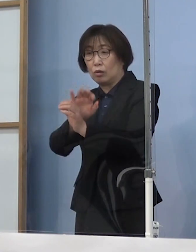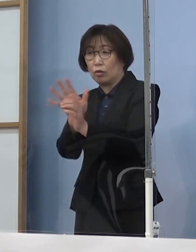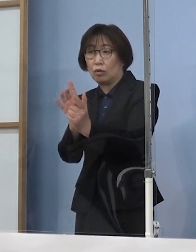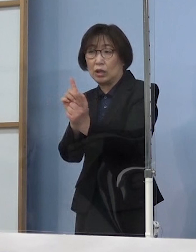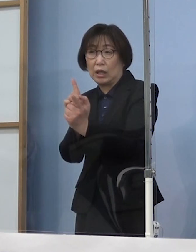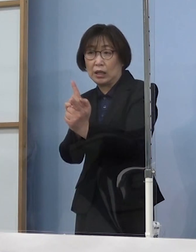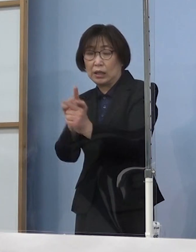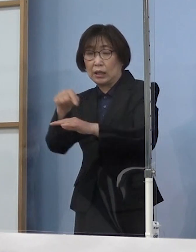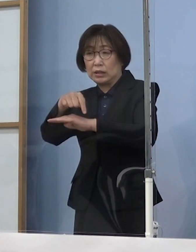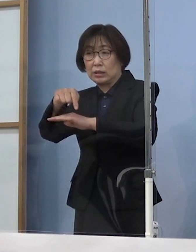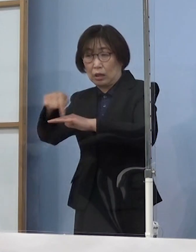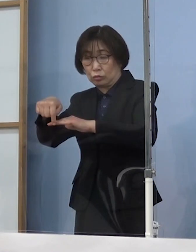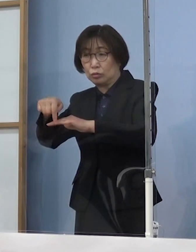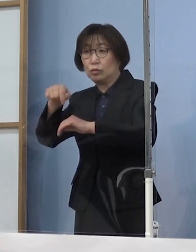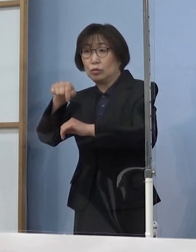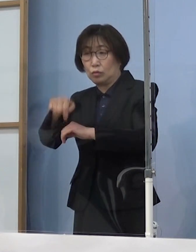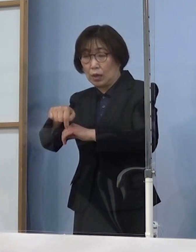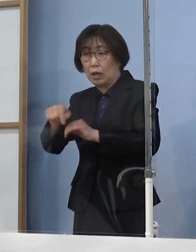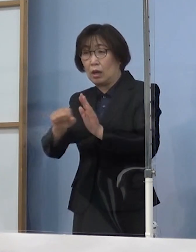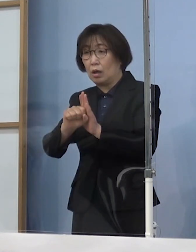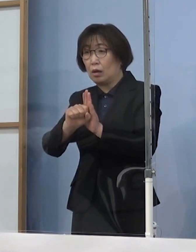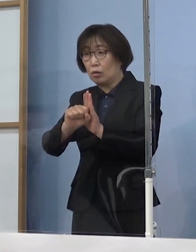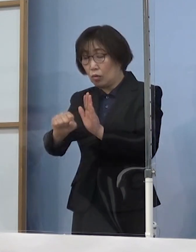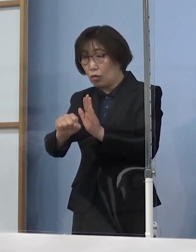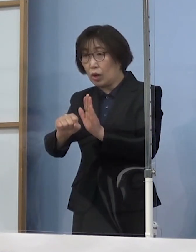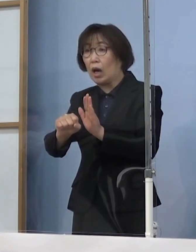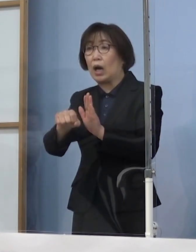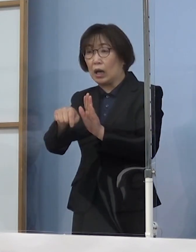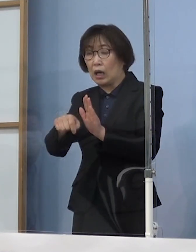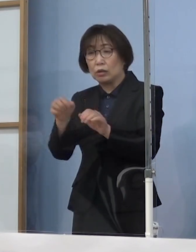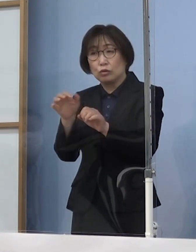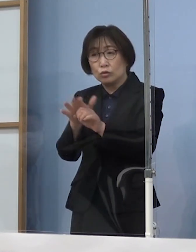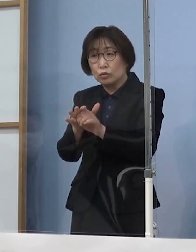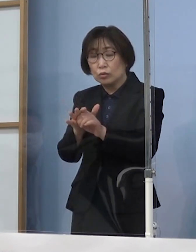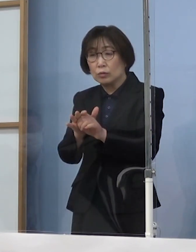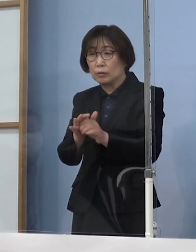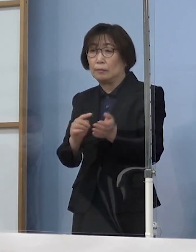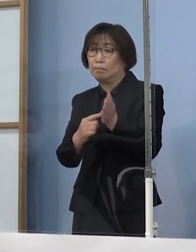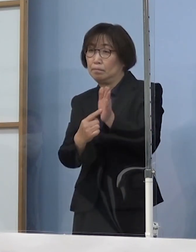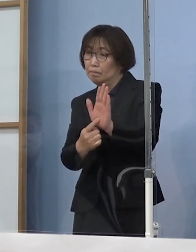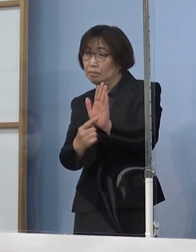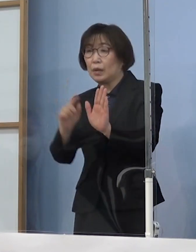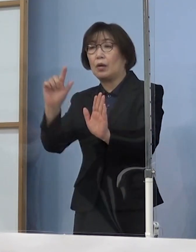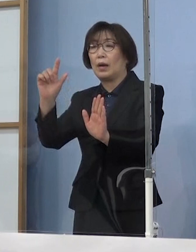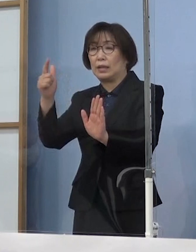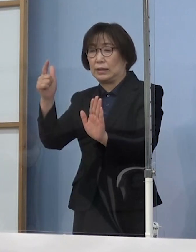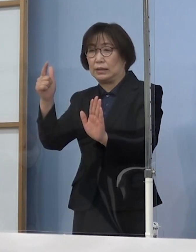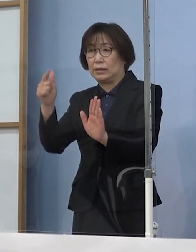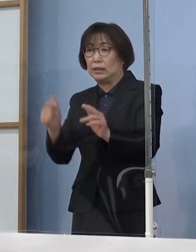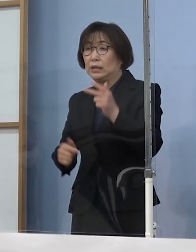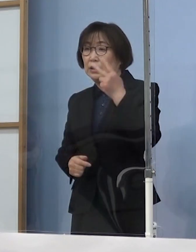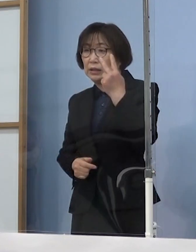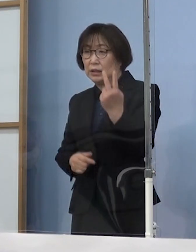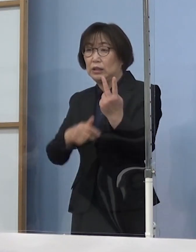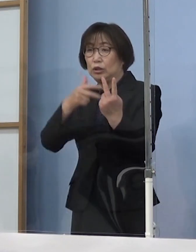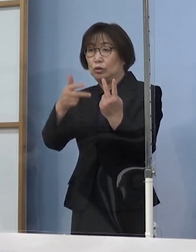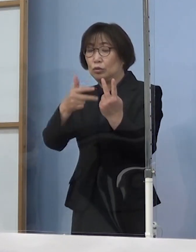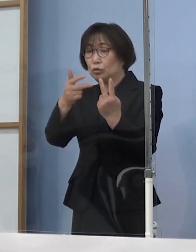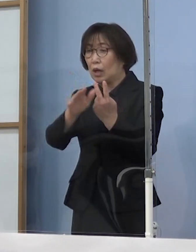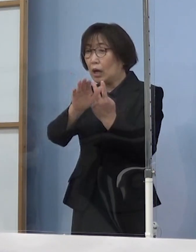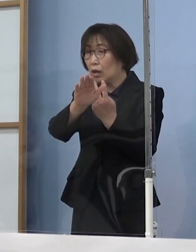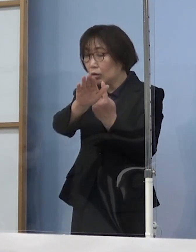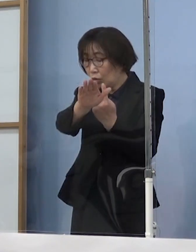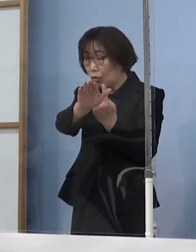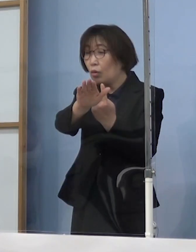のは、打った対策もあるいは何か起こった現象もすぐ出るんではなくて2週間後に出るというのが一つ